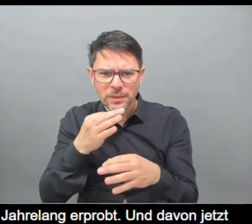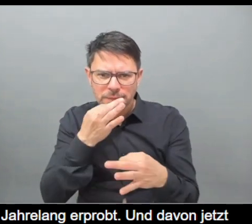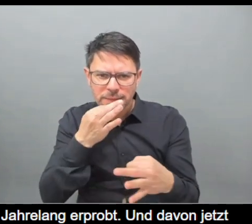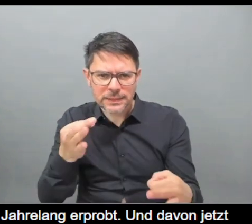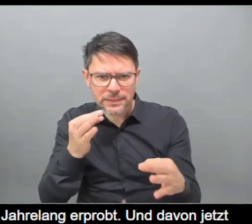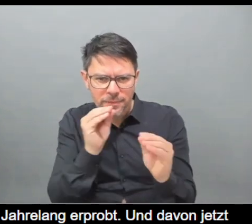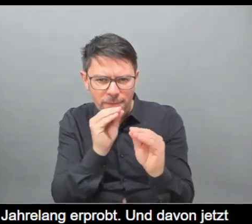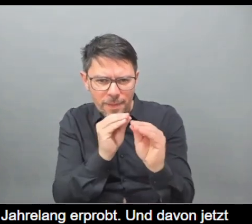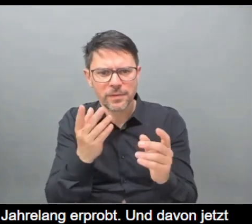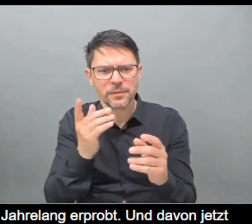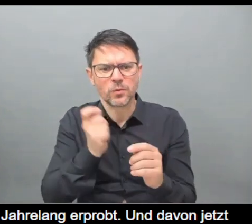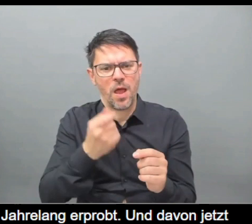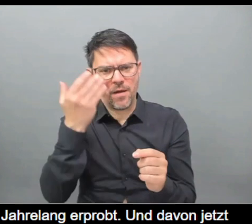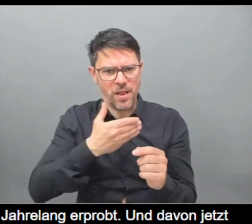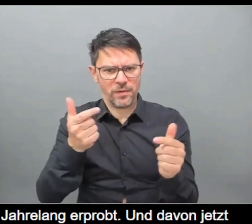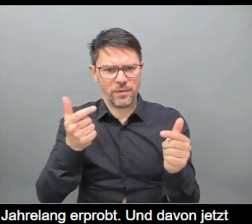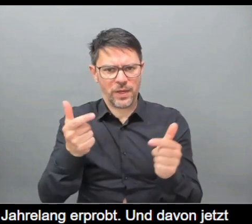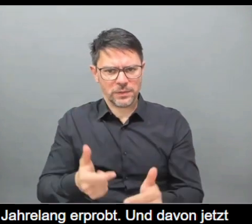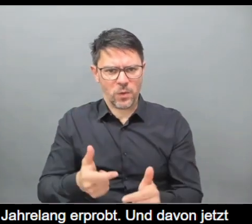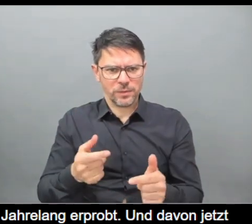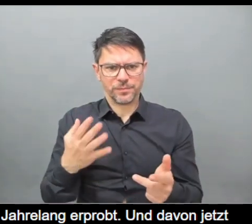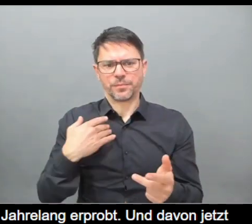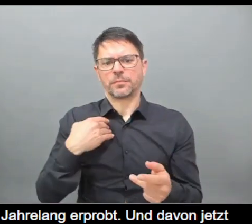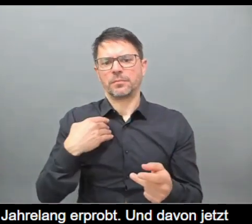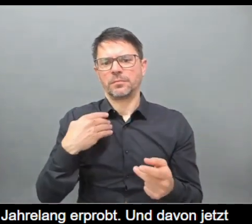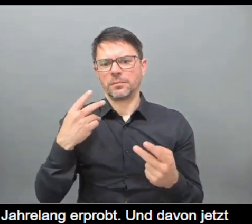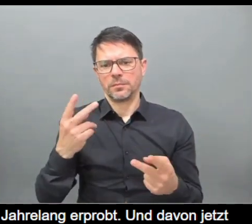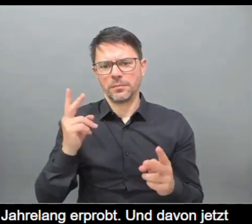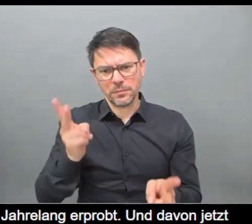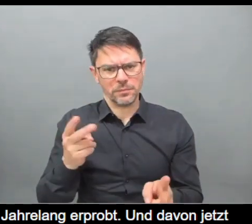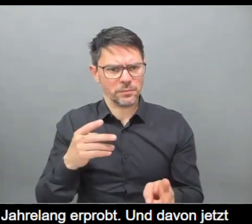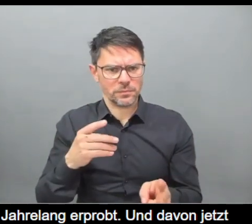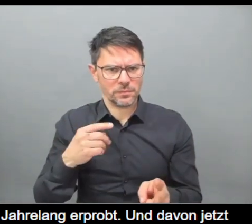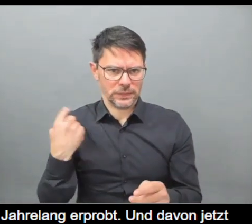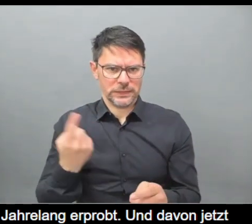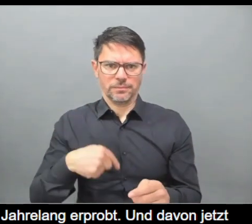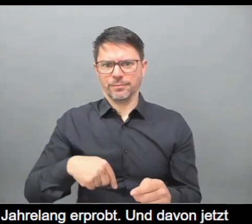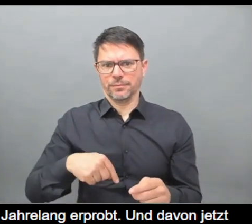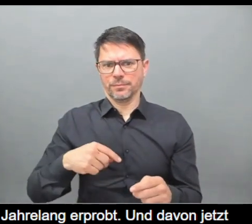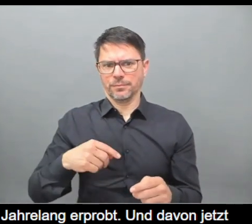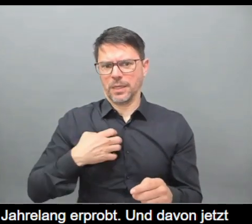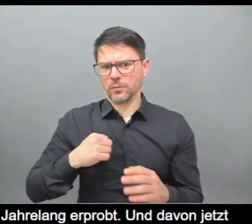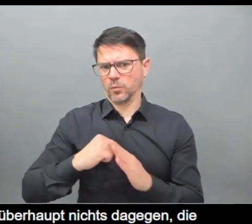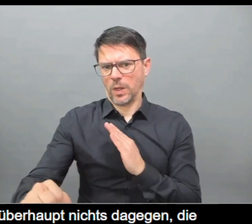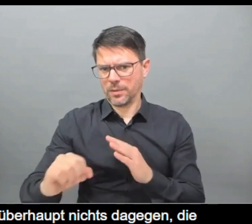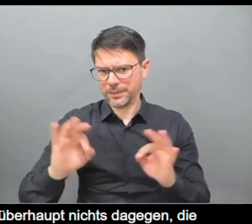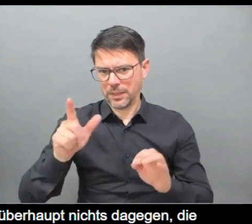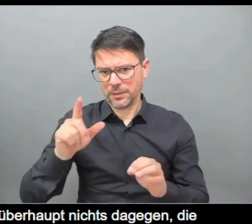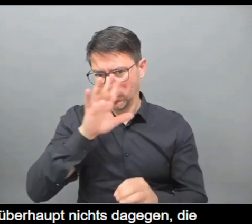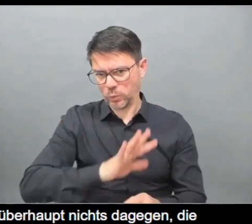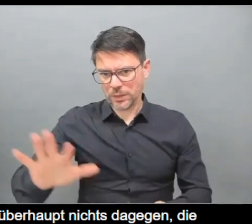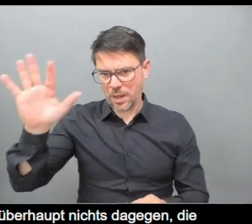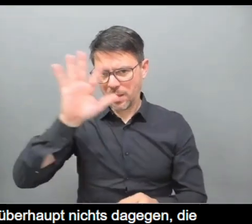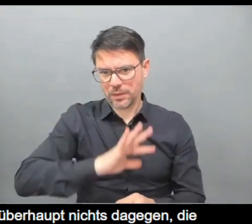Ja, das kann man eindeutig unterstreichen. Ich finde, man muss einfach die gewachsenen Strukturen, die funktionieren und die auch eine gute